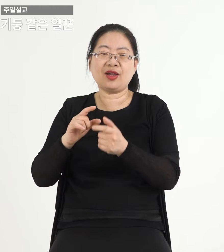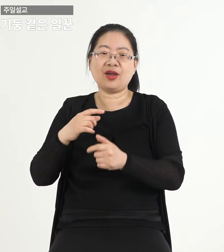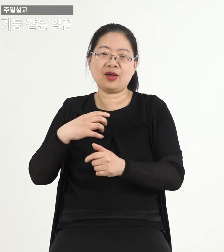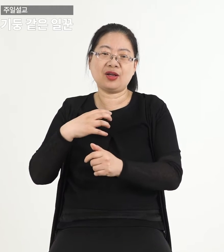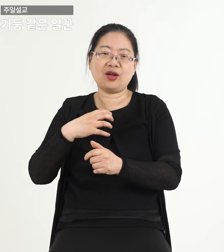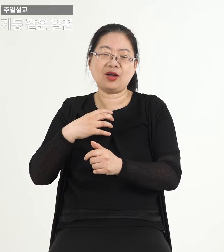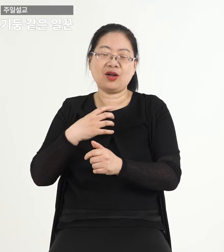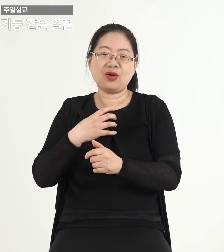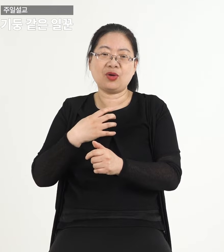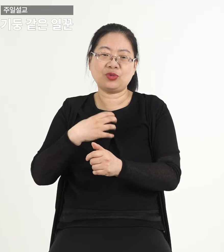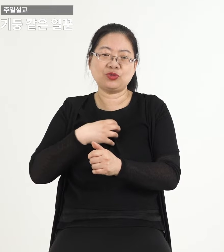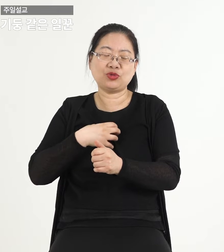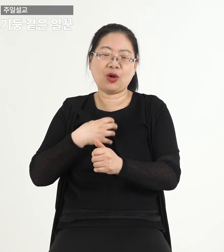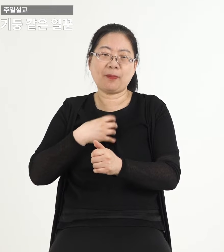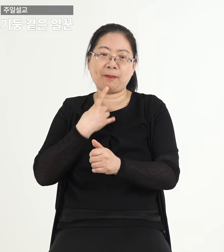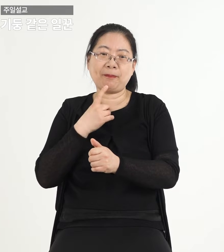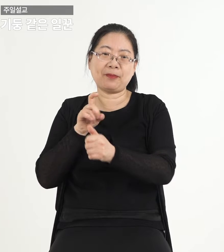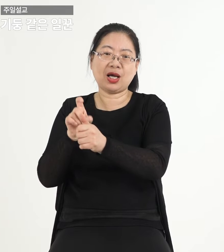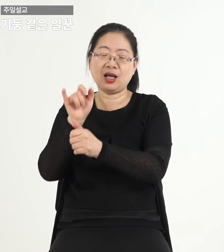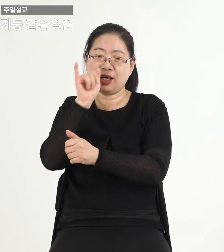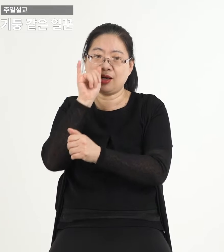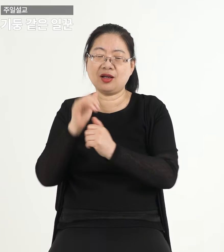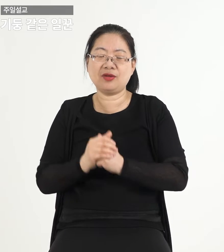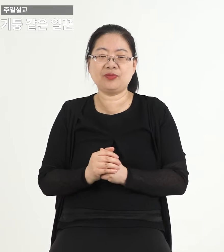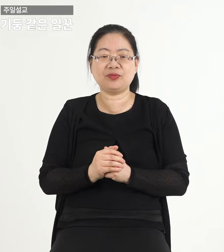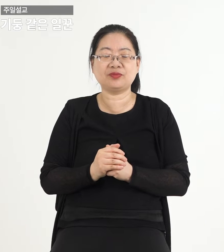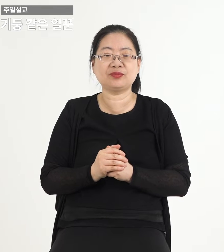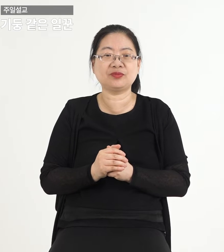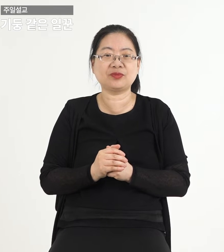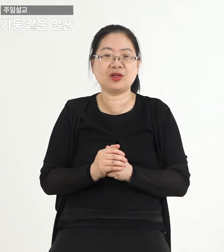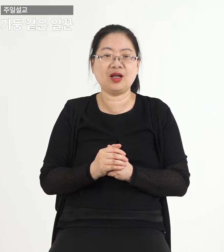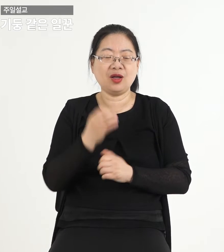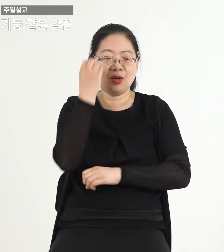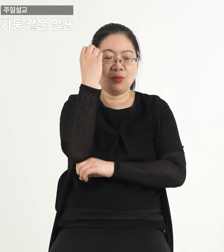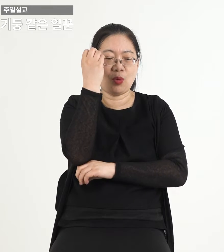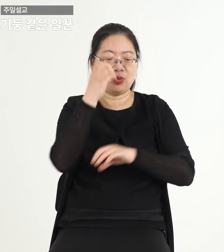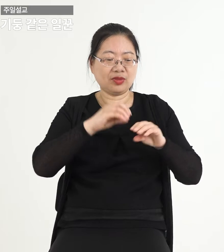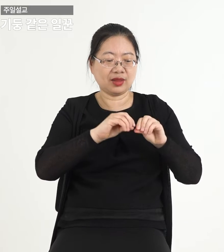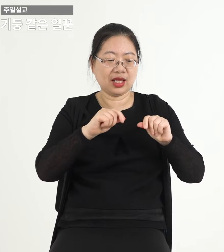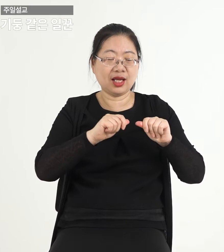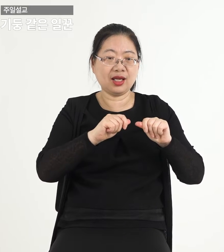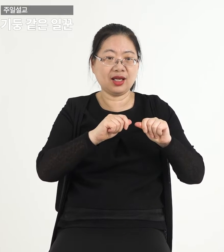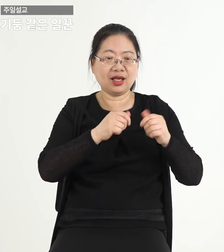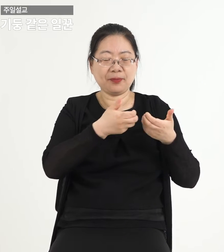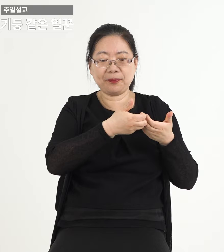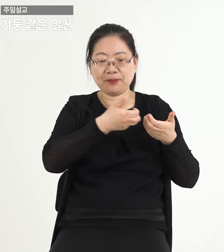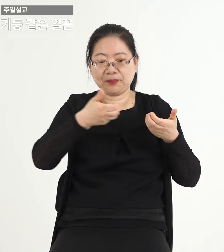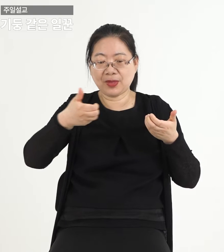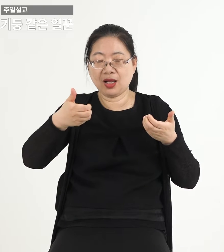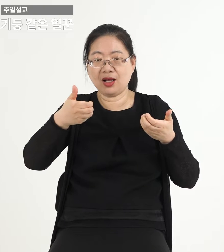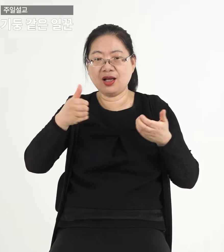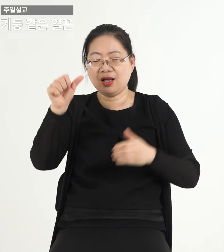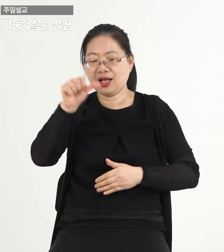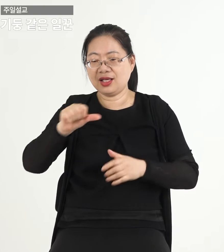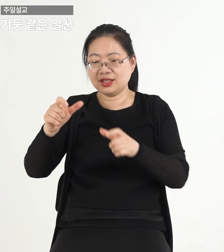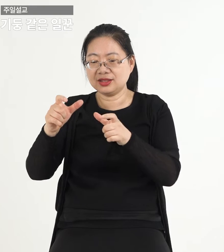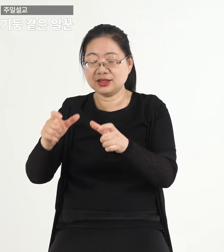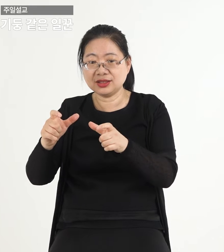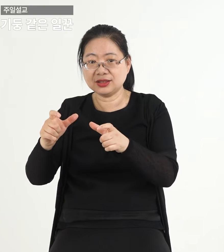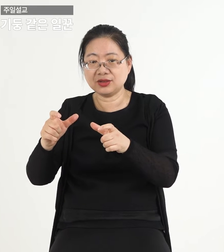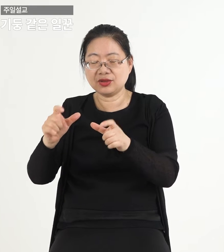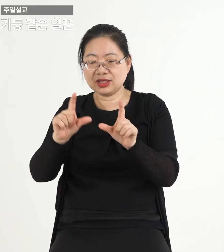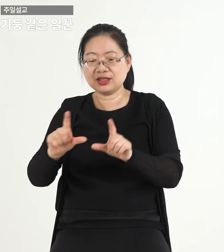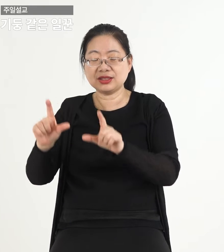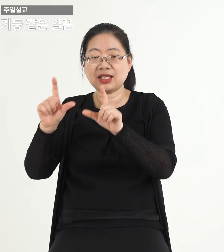이미 본토 유대 땅을 떠나서 이 아시아 지역에 뿌리를 내리고 살던